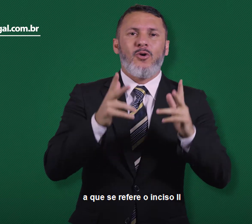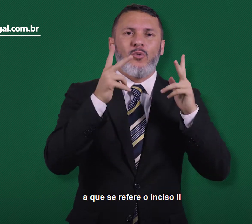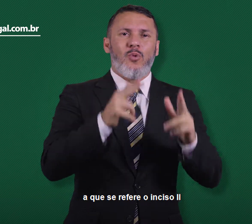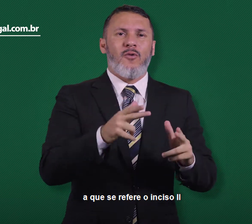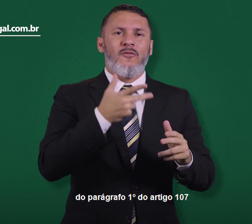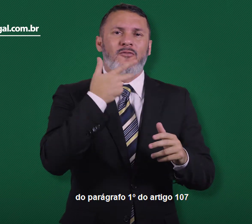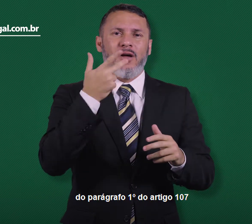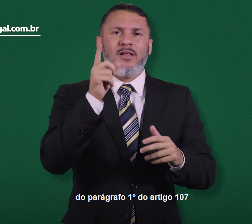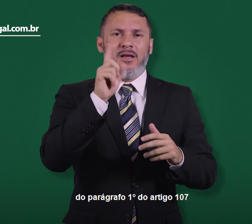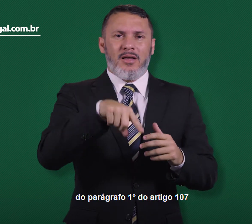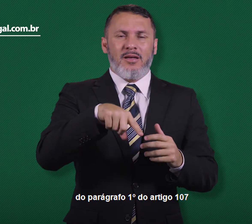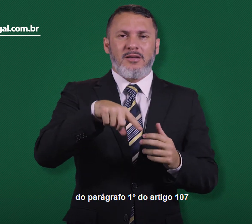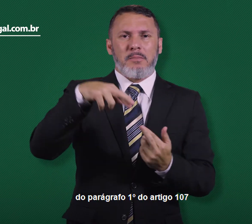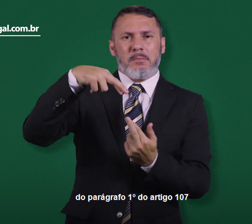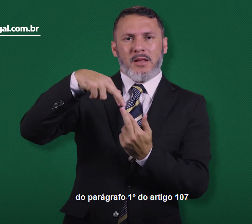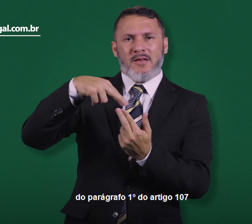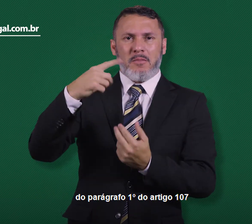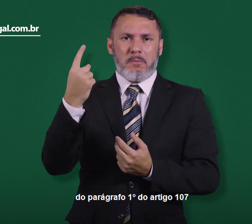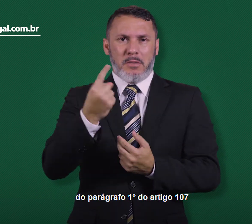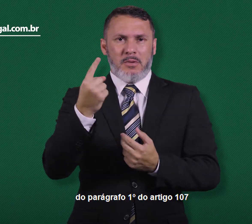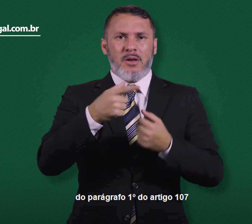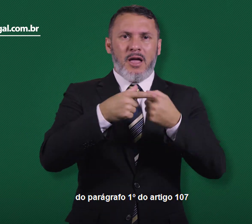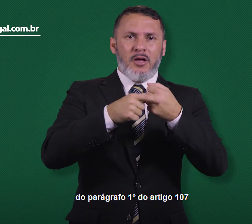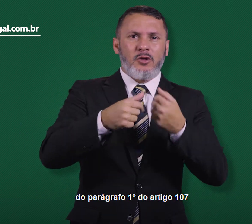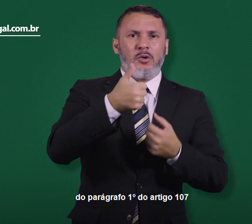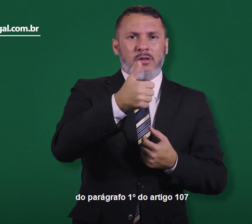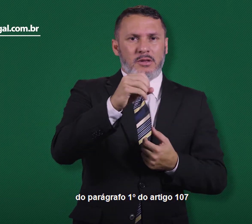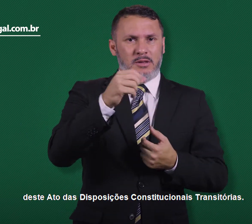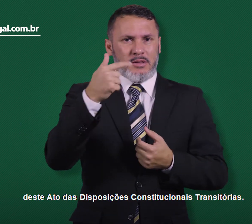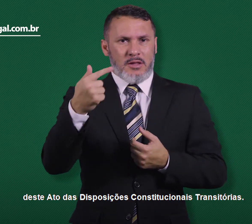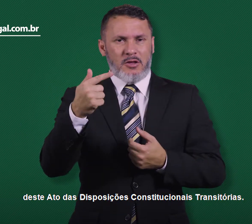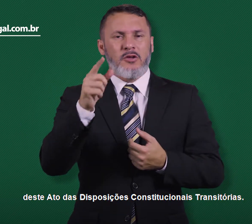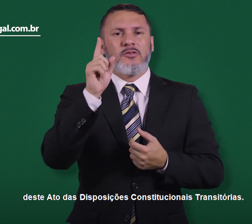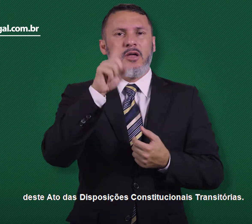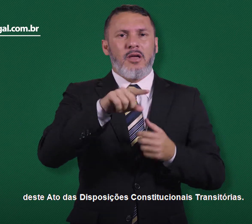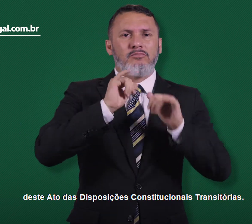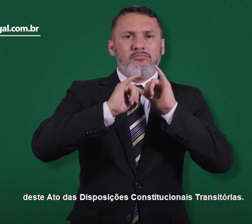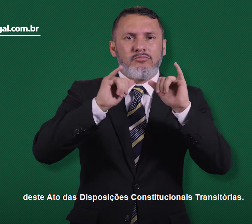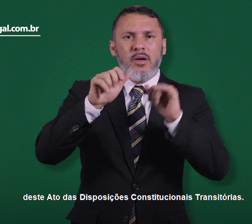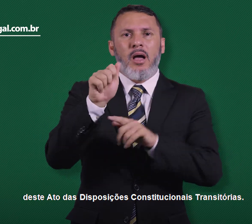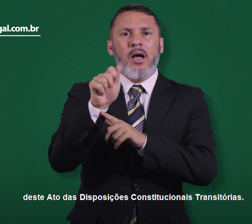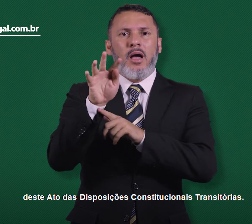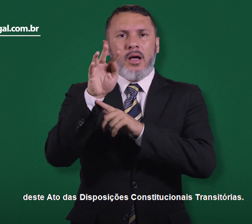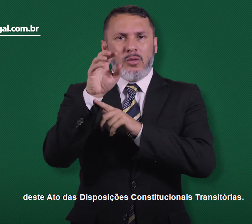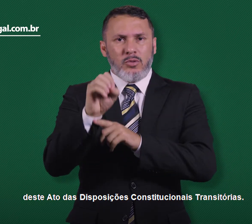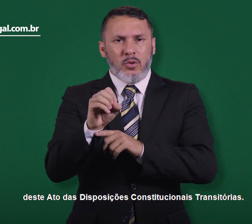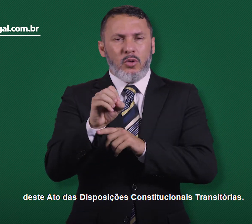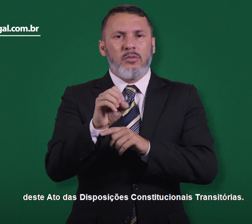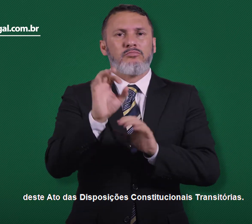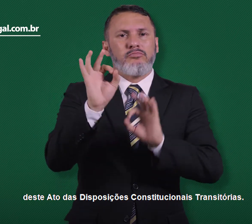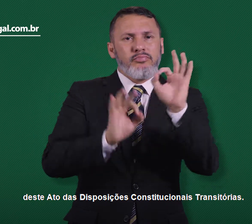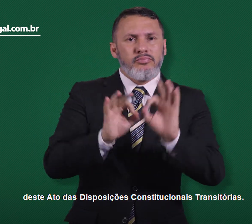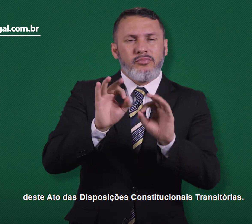2º do parágrafo 1º do artigo 107 deste ato das disposições constitucionais